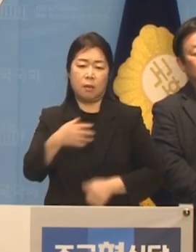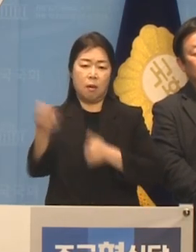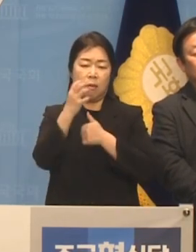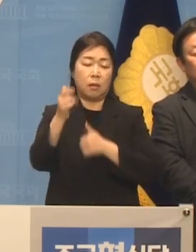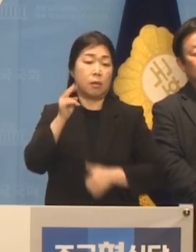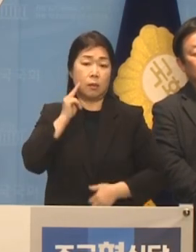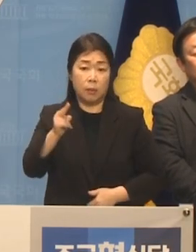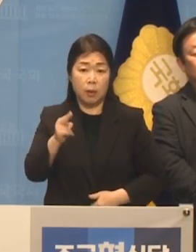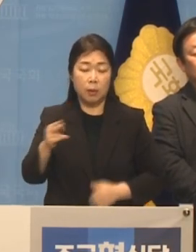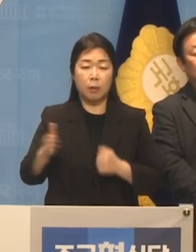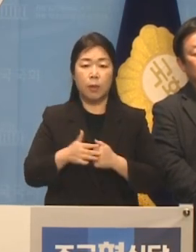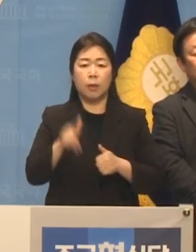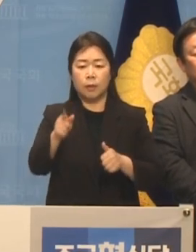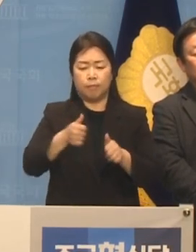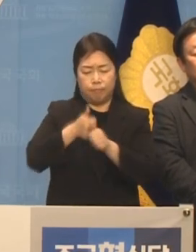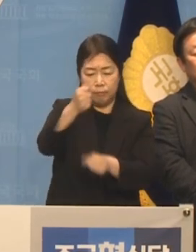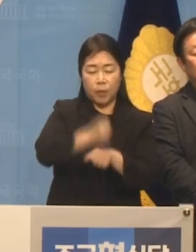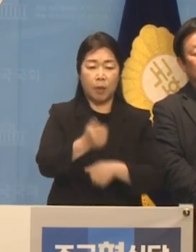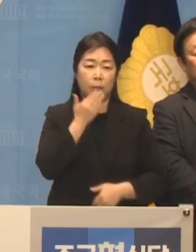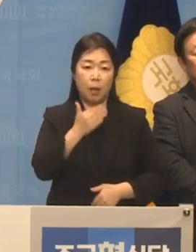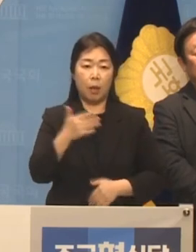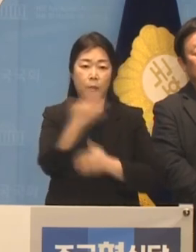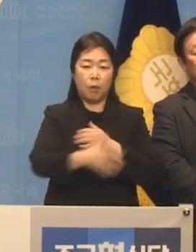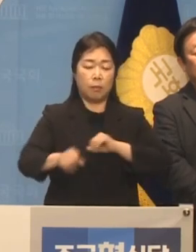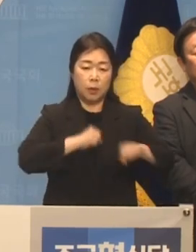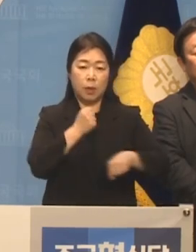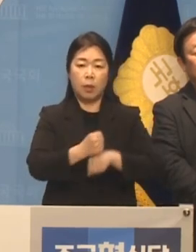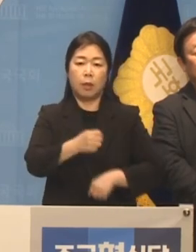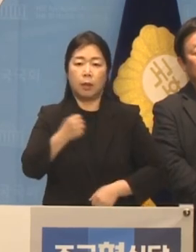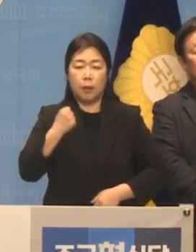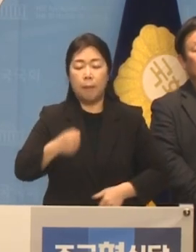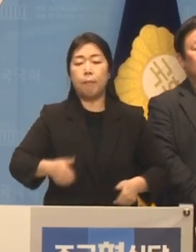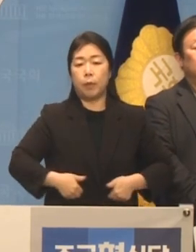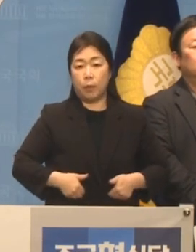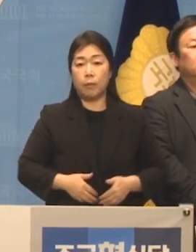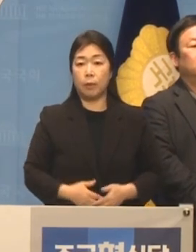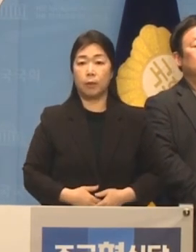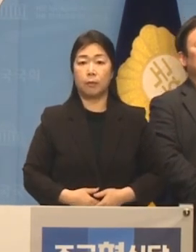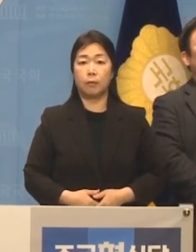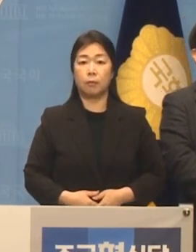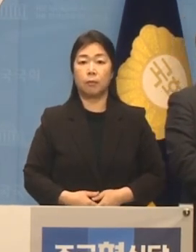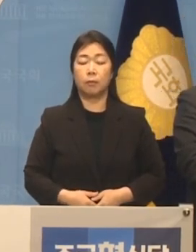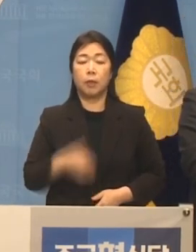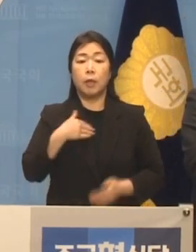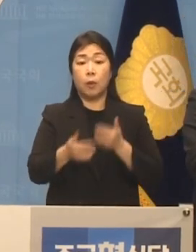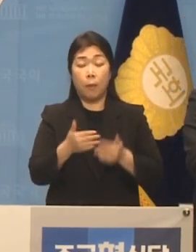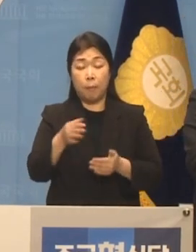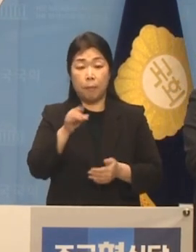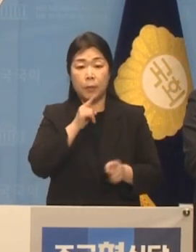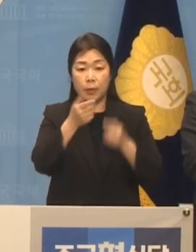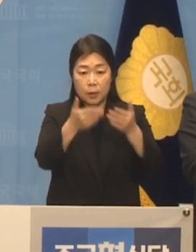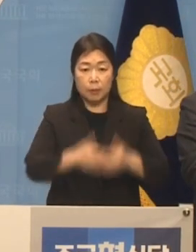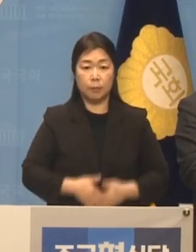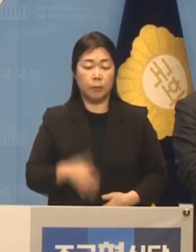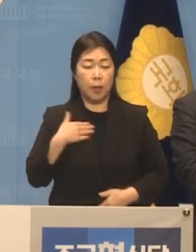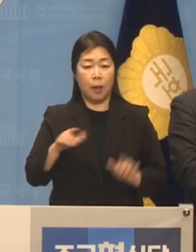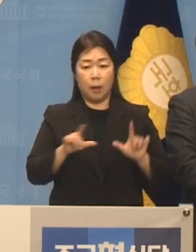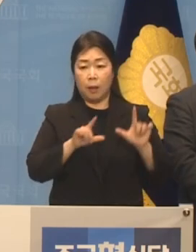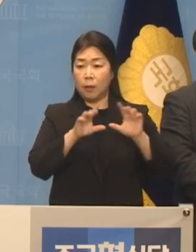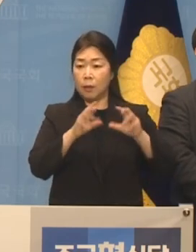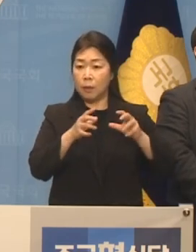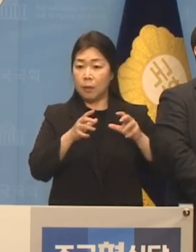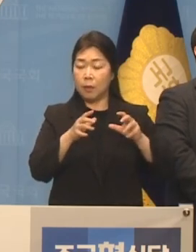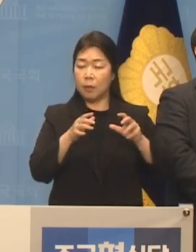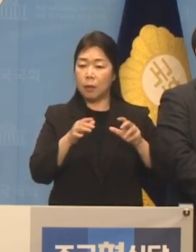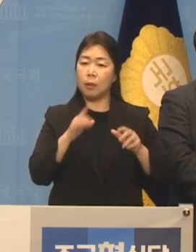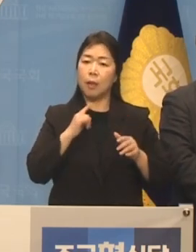실행력이 반드시 필요합니다. 이와 관련해서 저의 경험을 나누고자 합니다. 저는 제가 사는 아파트, 작은 나라라고 할 수